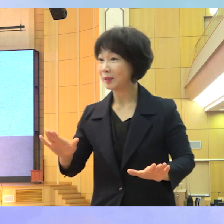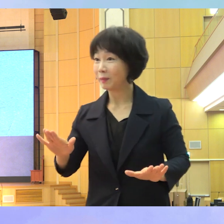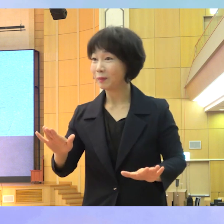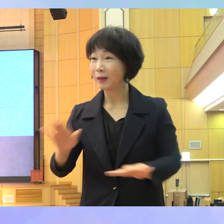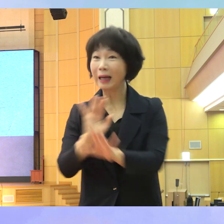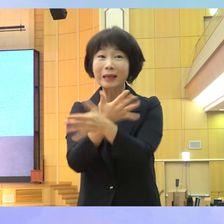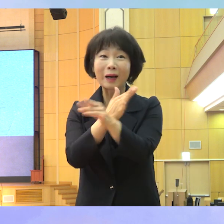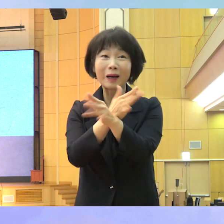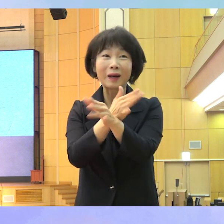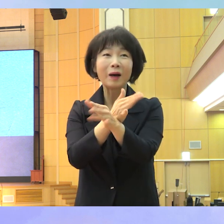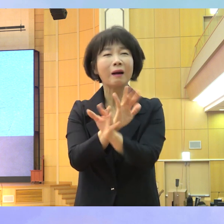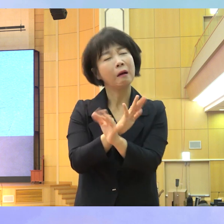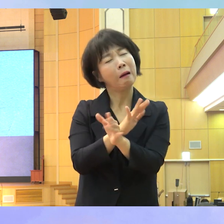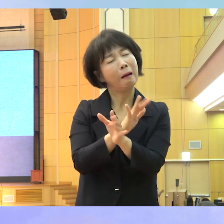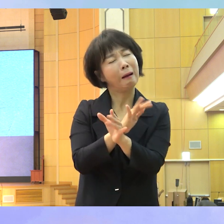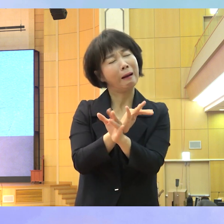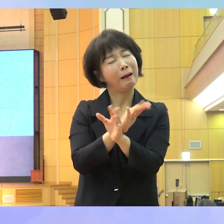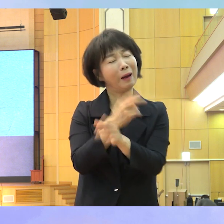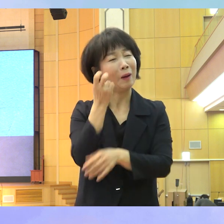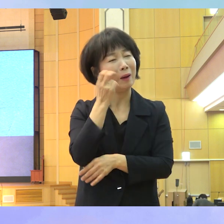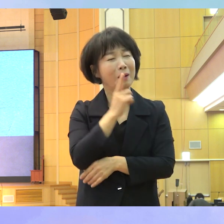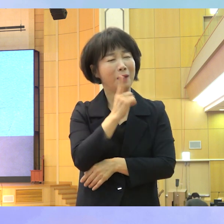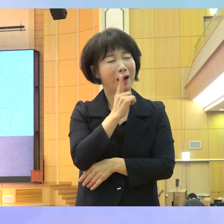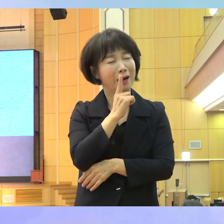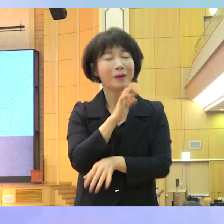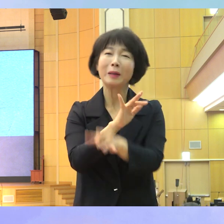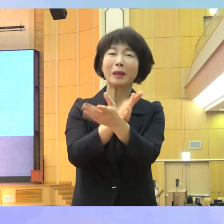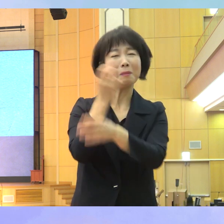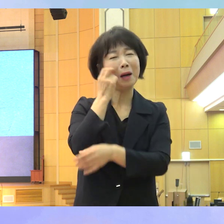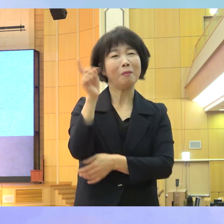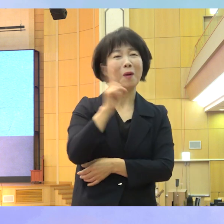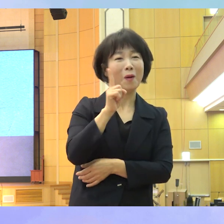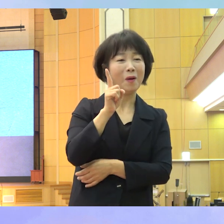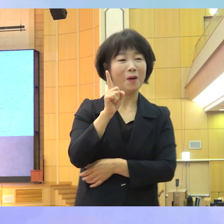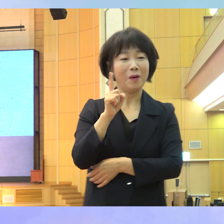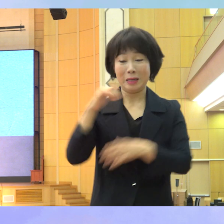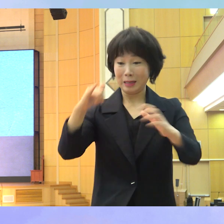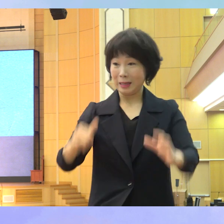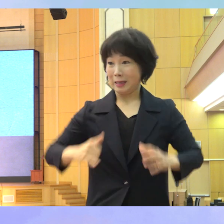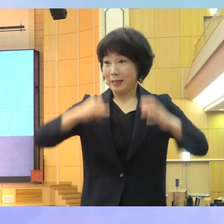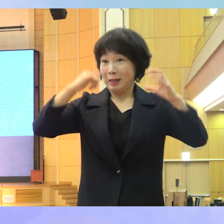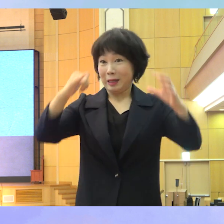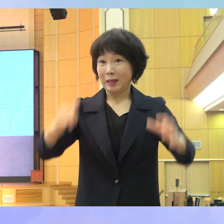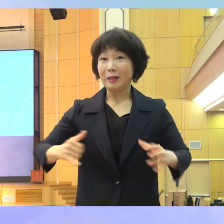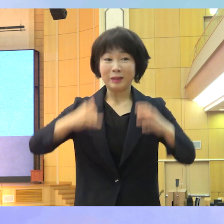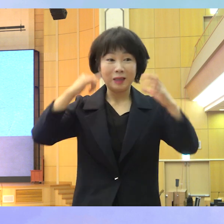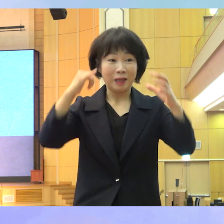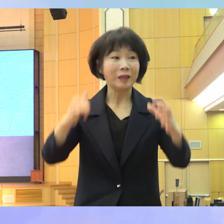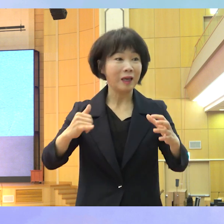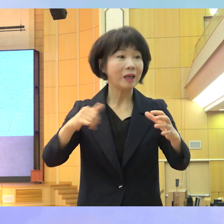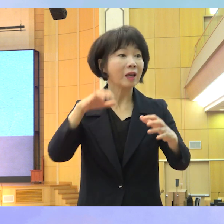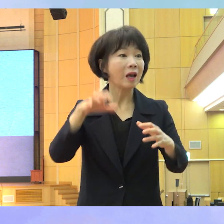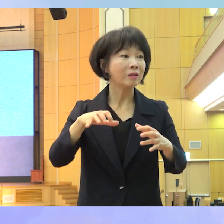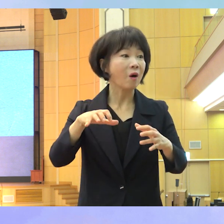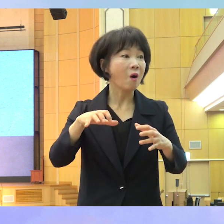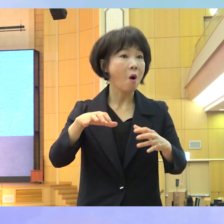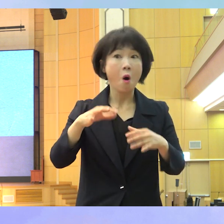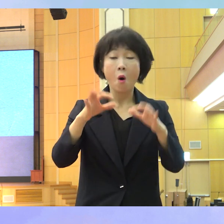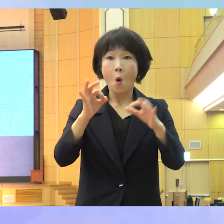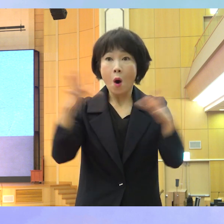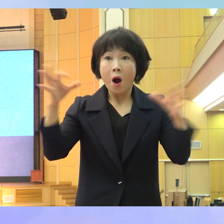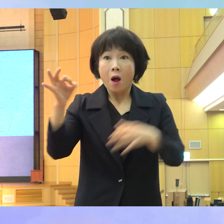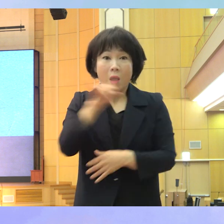세계에서 정말 3대 부호라고 하는 사람이 미국의 빌 게이츠라는 사람이